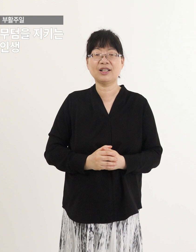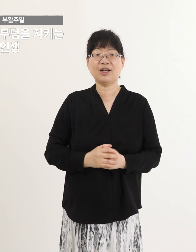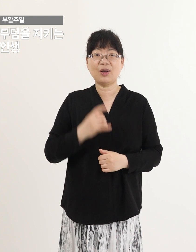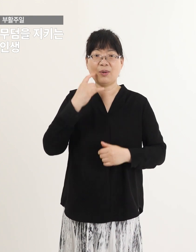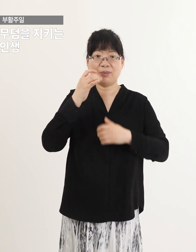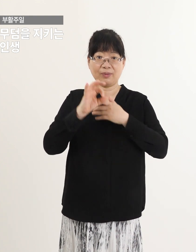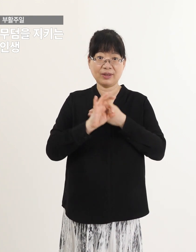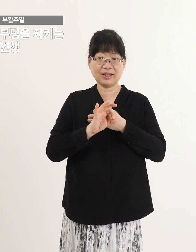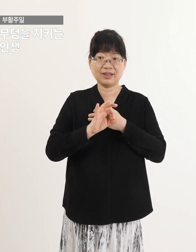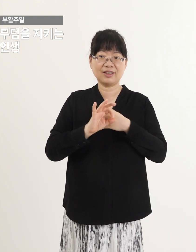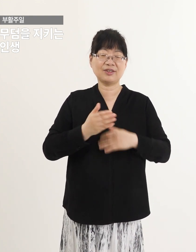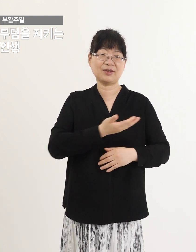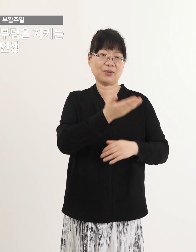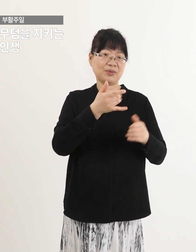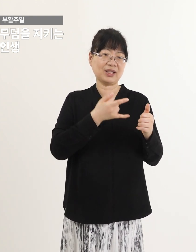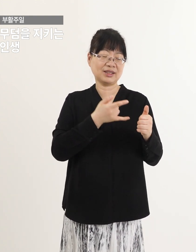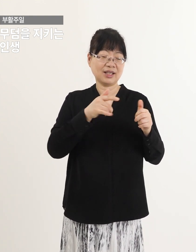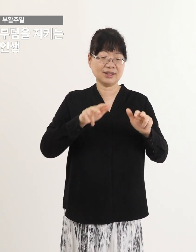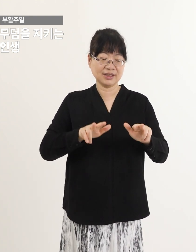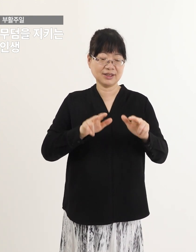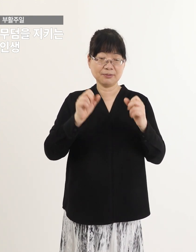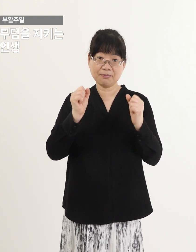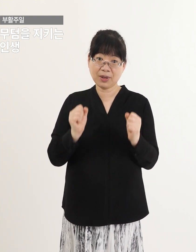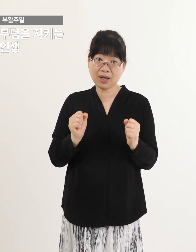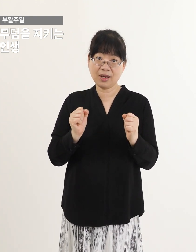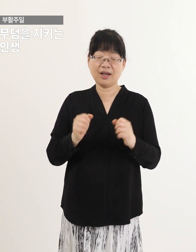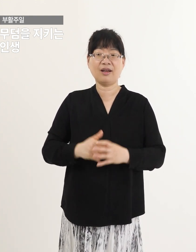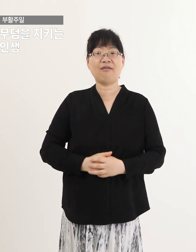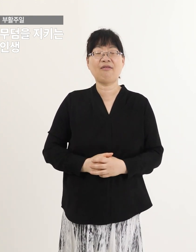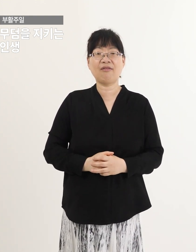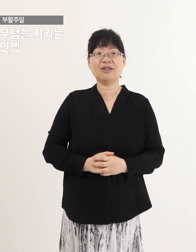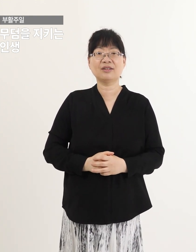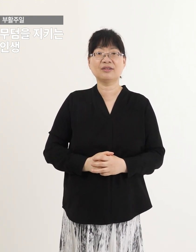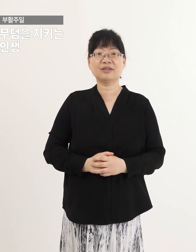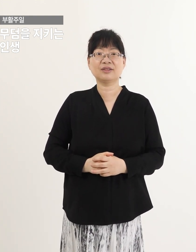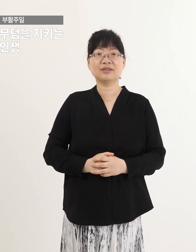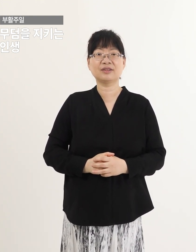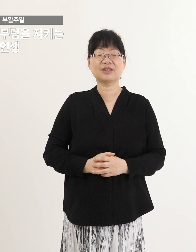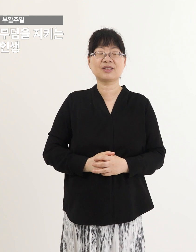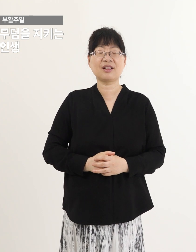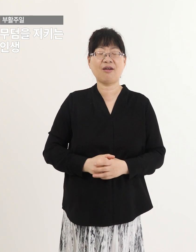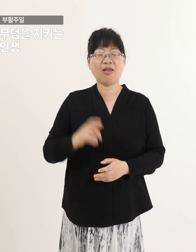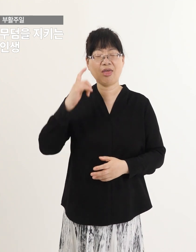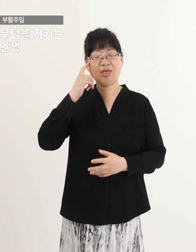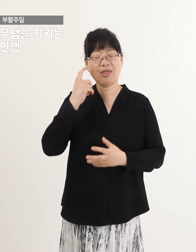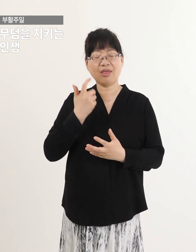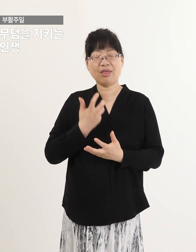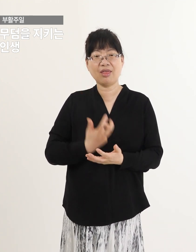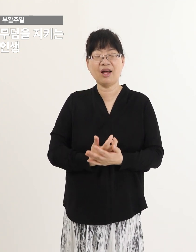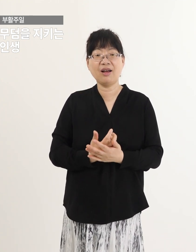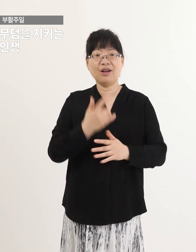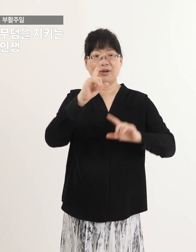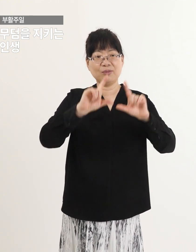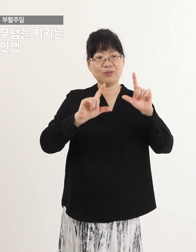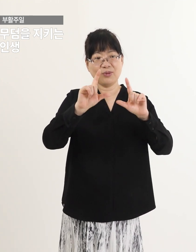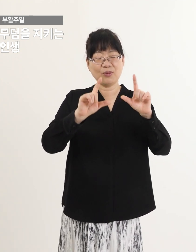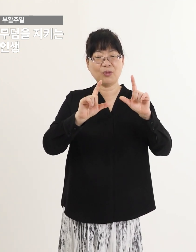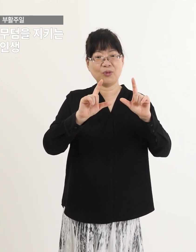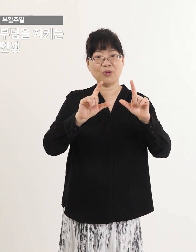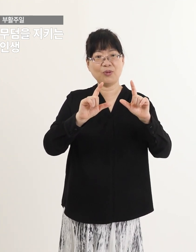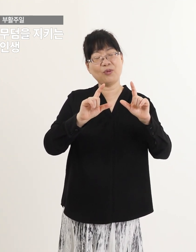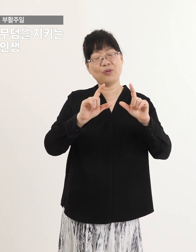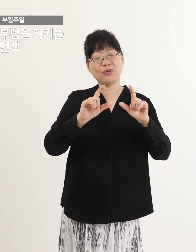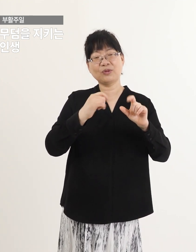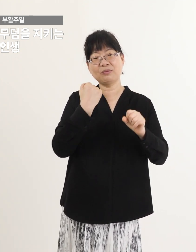만약에 여러분들이 이 현장에 있었다면 이런 쇼킹한 장면을 연출 안